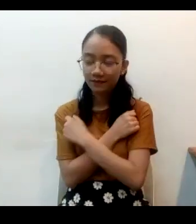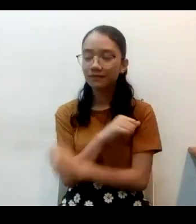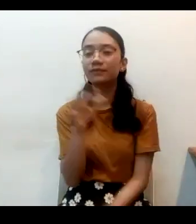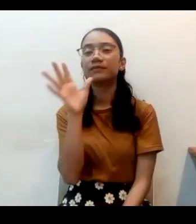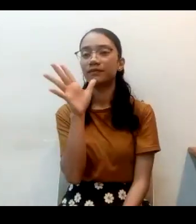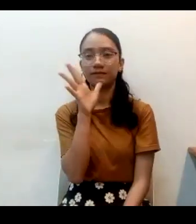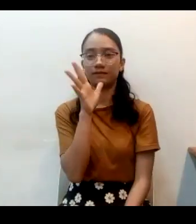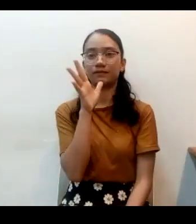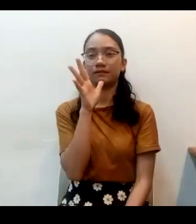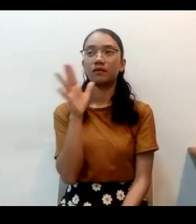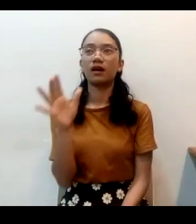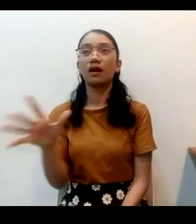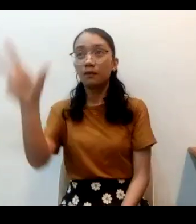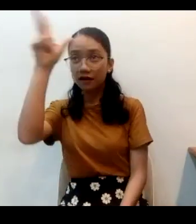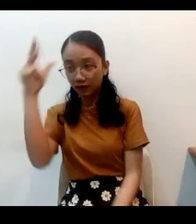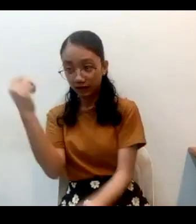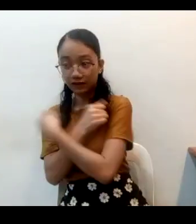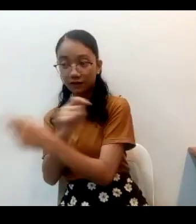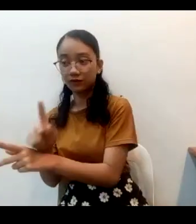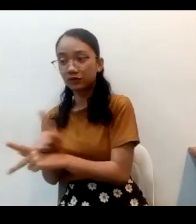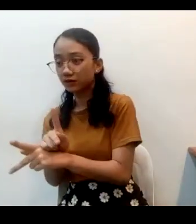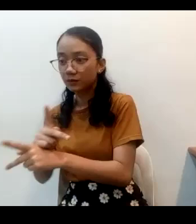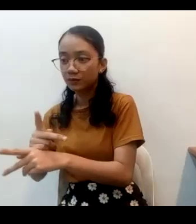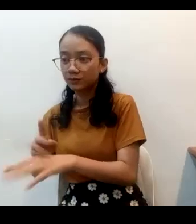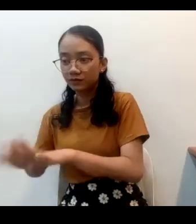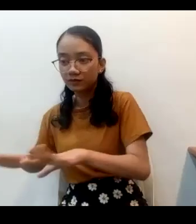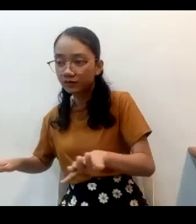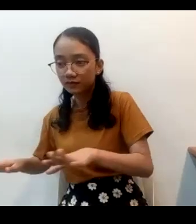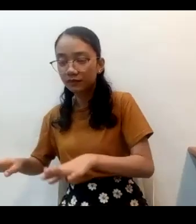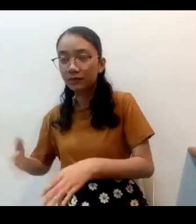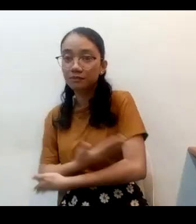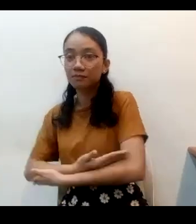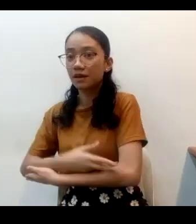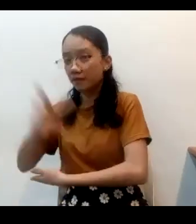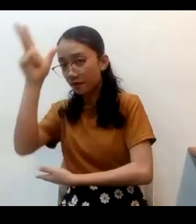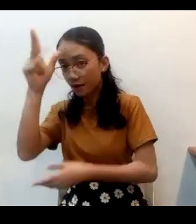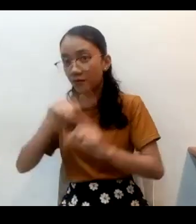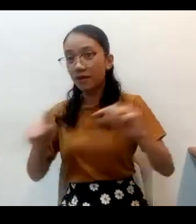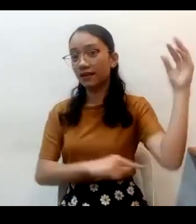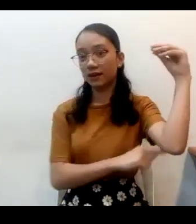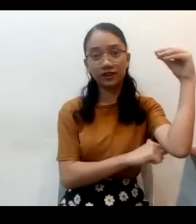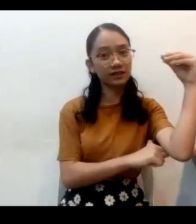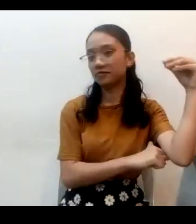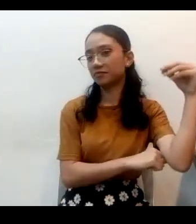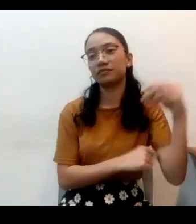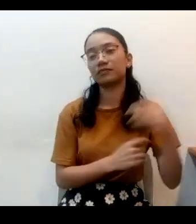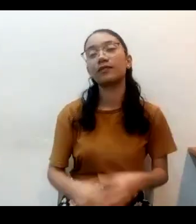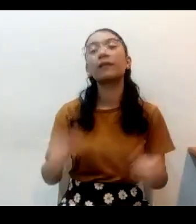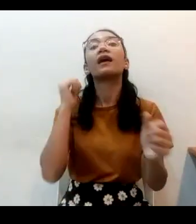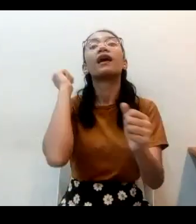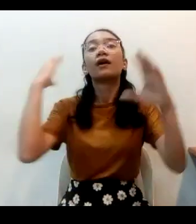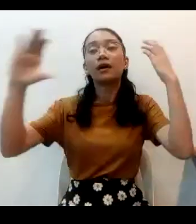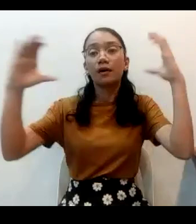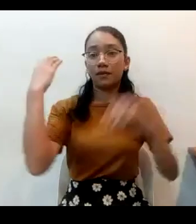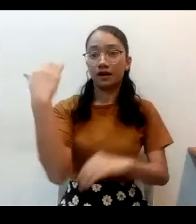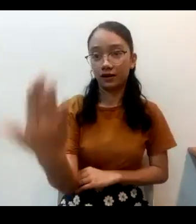sa manok. What does it mean? Ano po yung ibig sabihin nito? We can learn the lesson. If we don't receive the love from God, we cannot love. Maunawaan natin